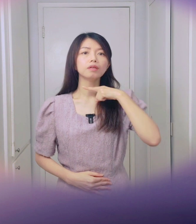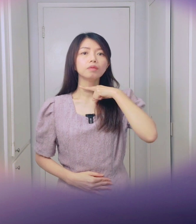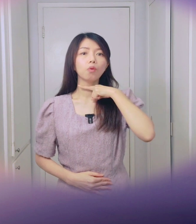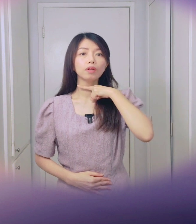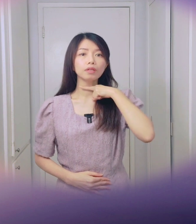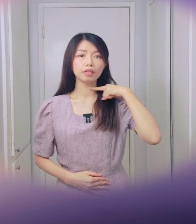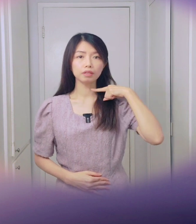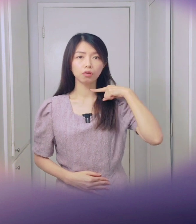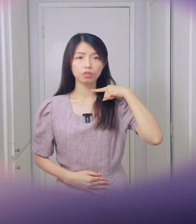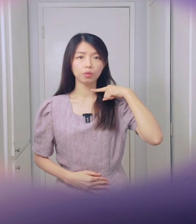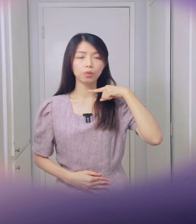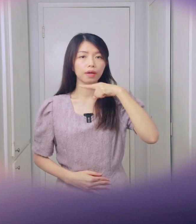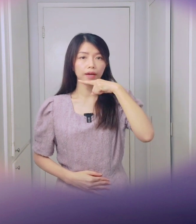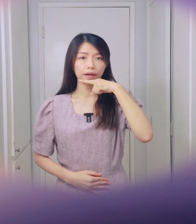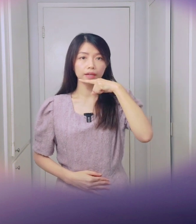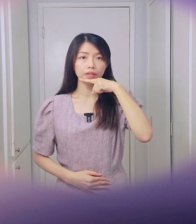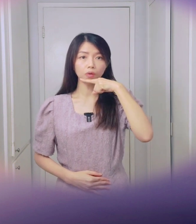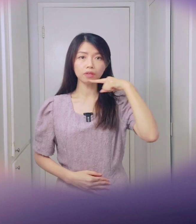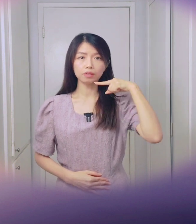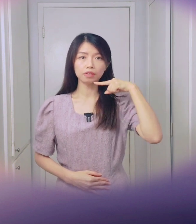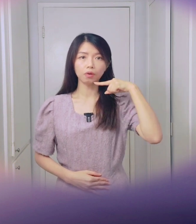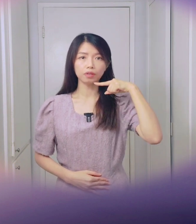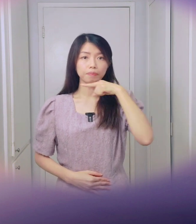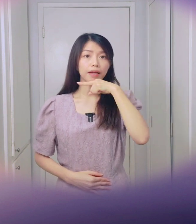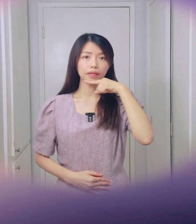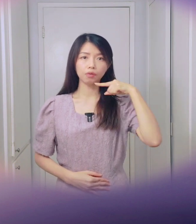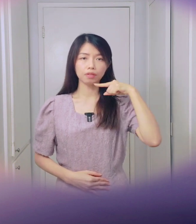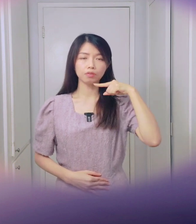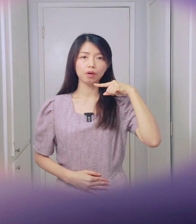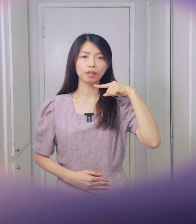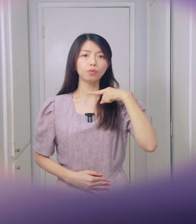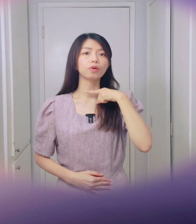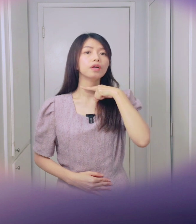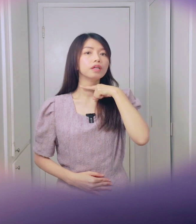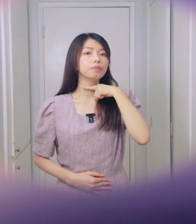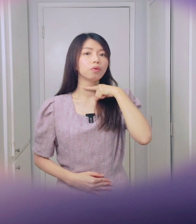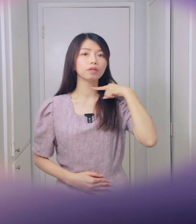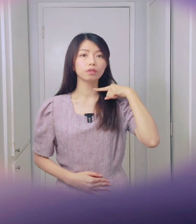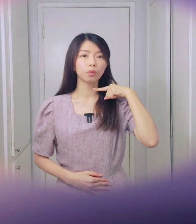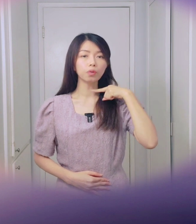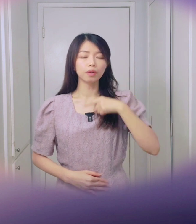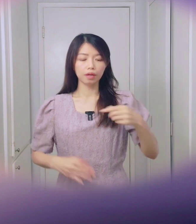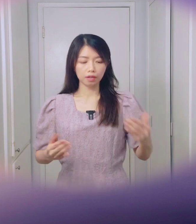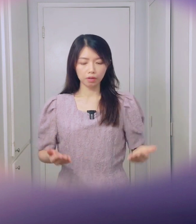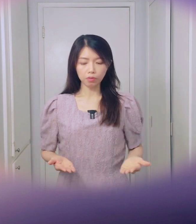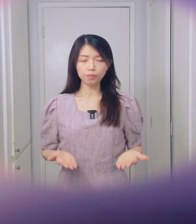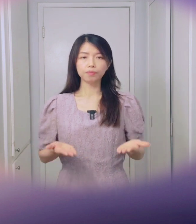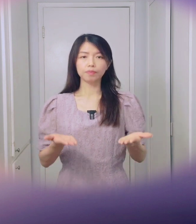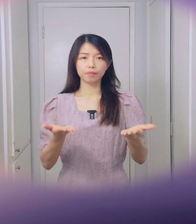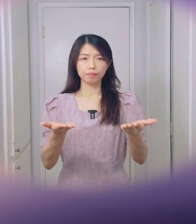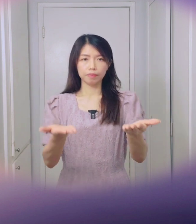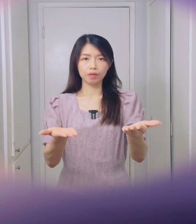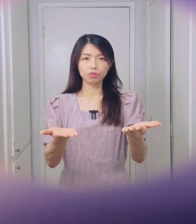검지를 목을 싹 그어주시고, 아까 이 턱을 긋는 거는 빨갛다라고 하는 뜻의 수어가 되고, 이 목을 긋고,